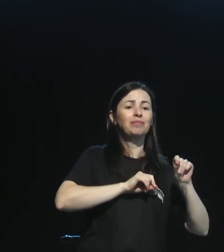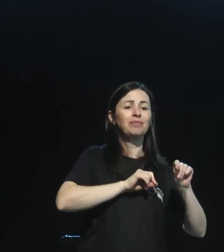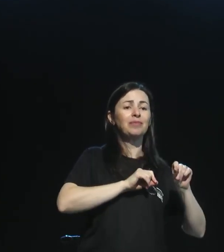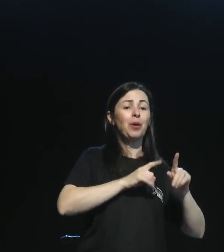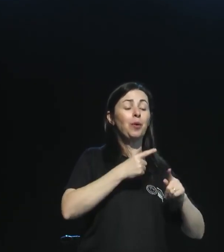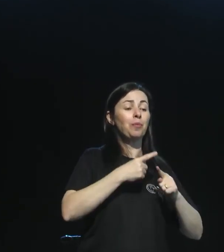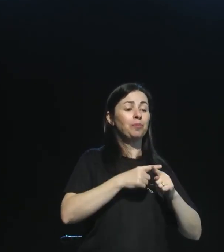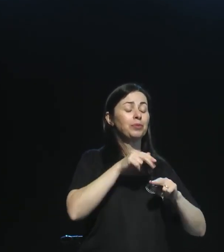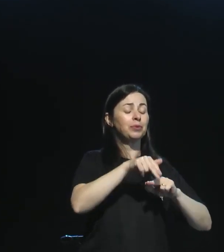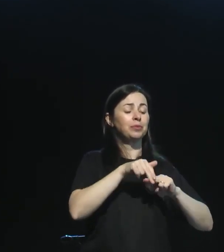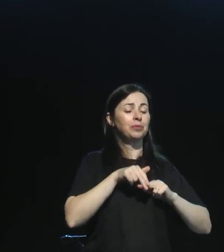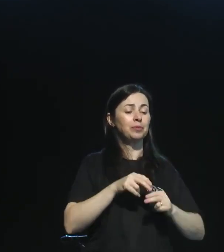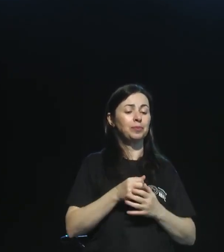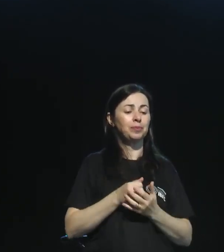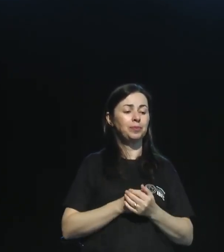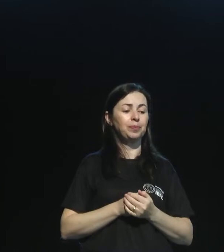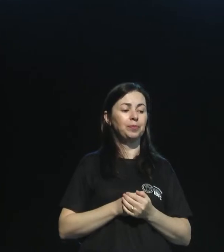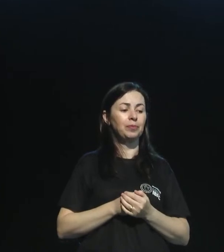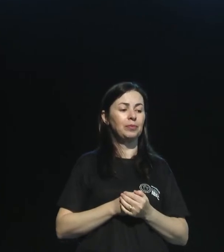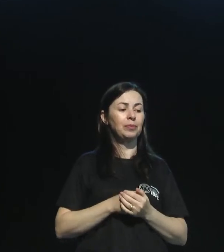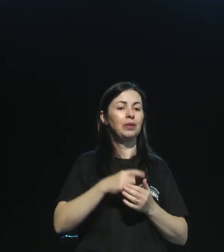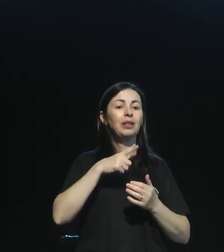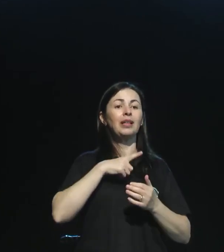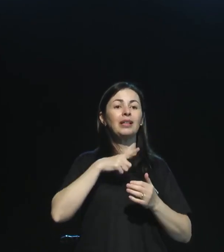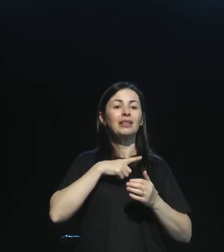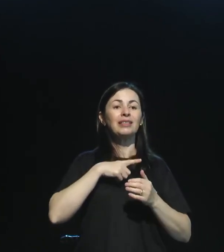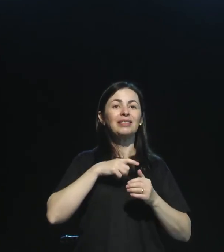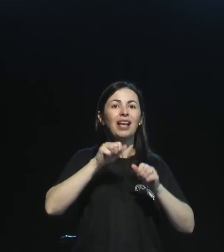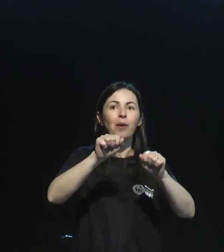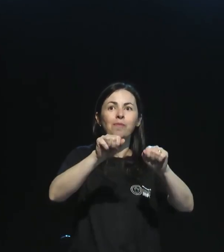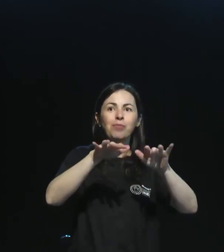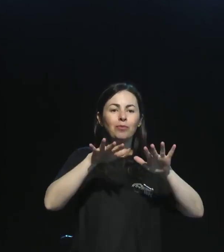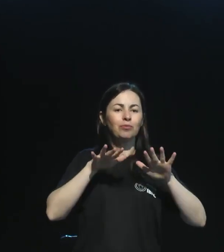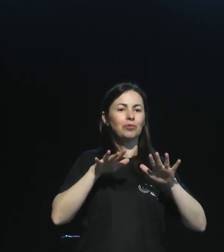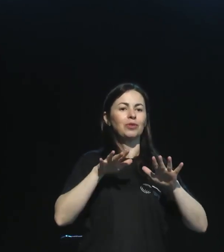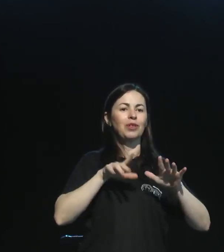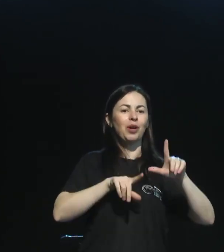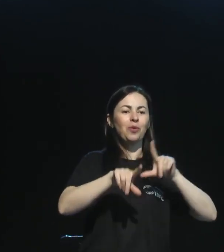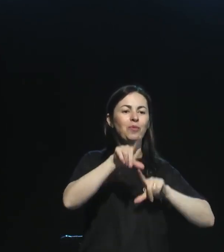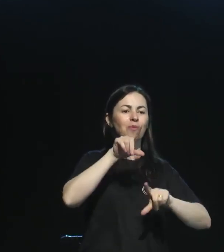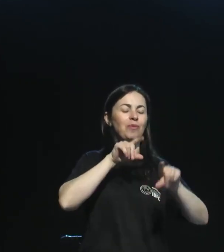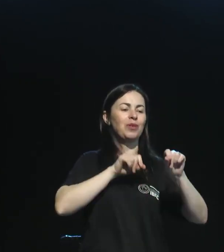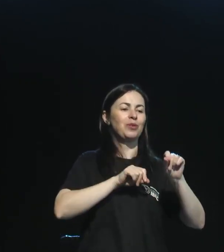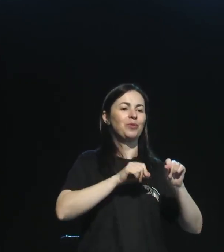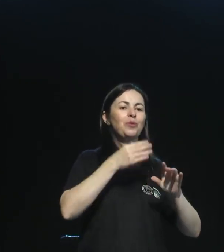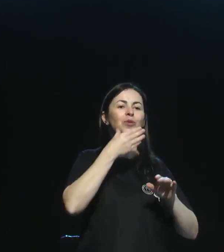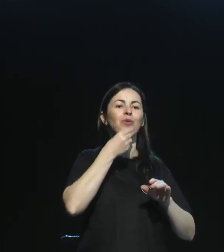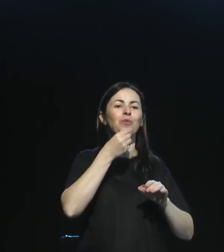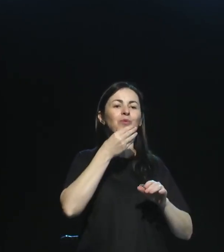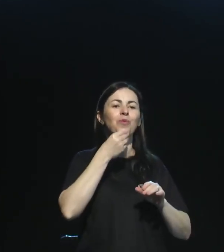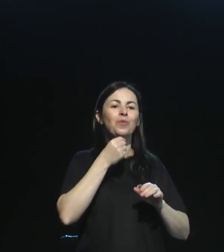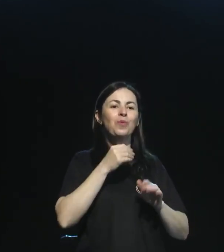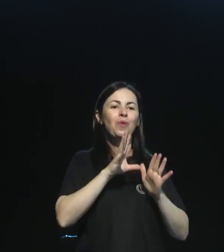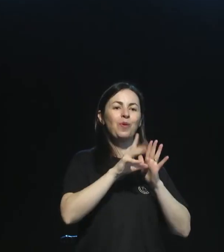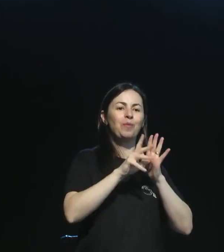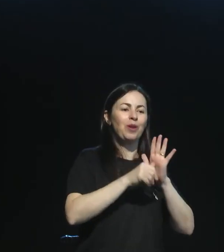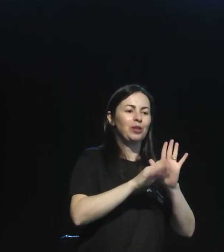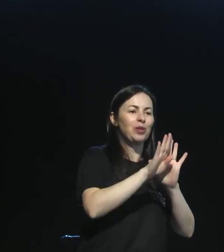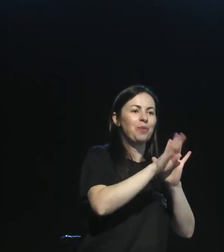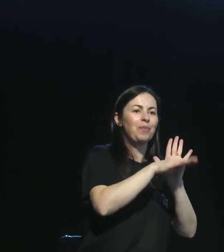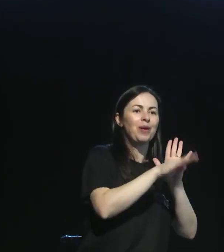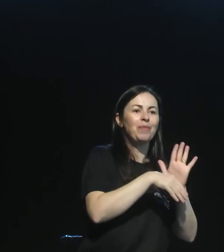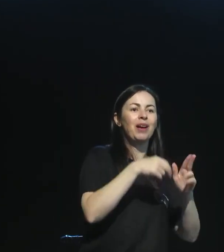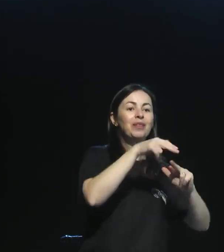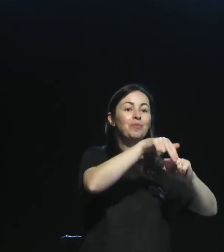isso que a multidão escolheu Barrabás. Por isso que os líderes religiosos